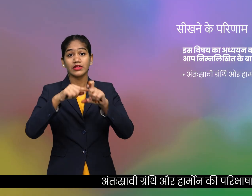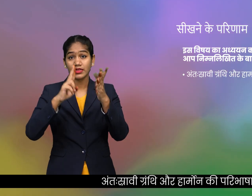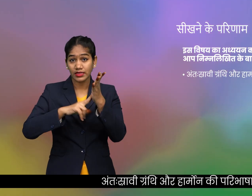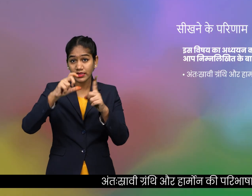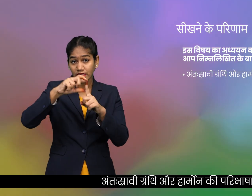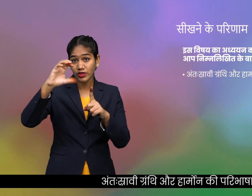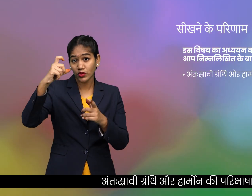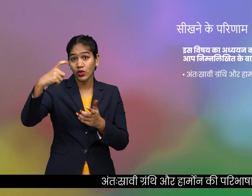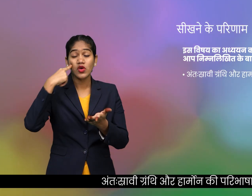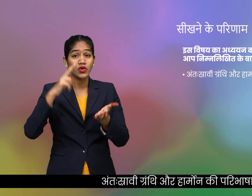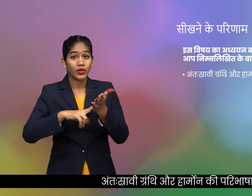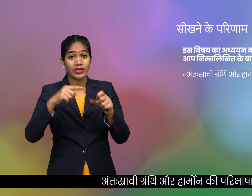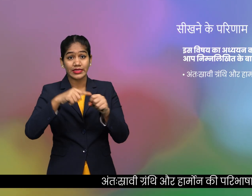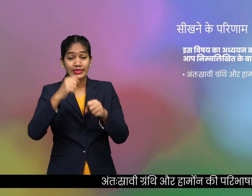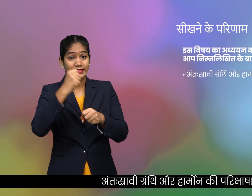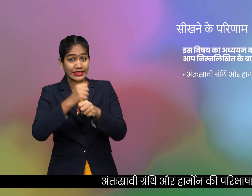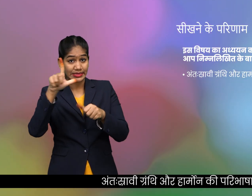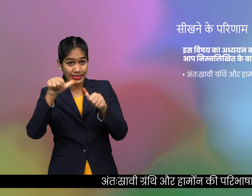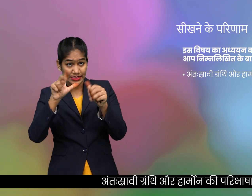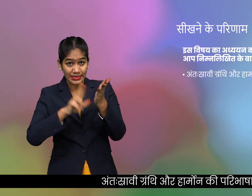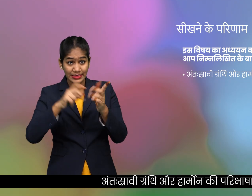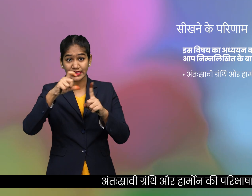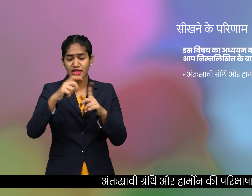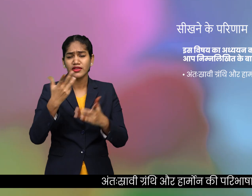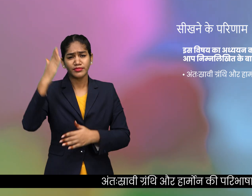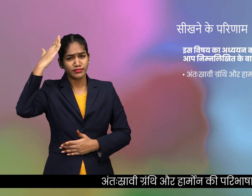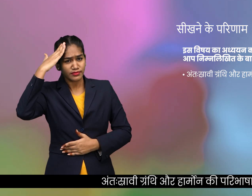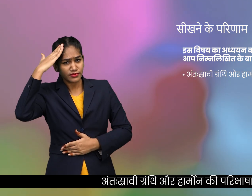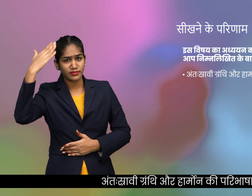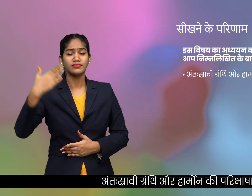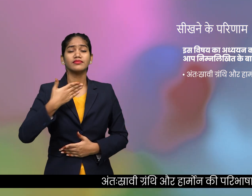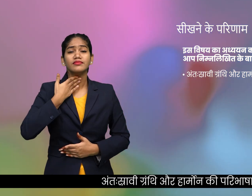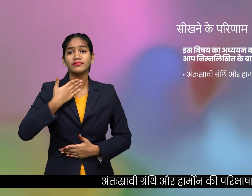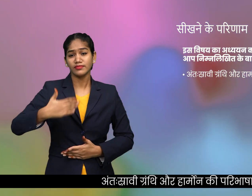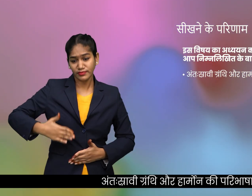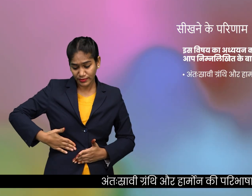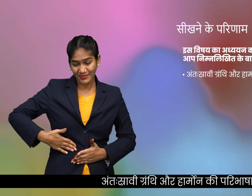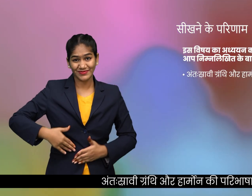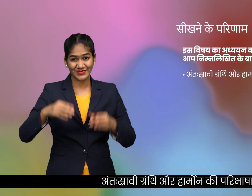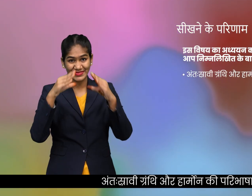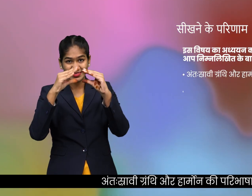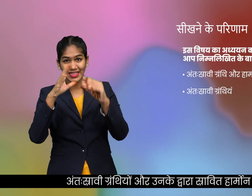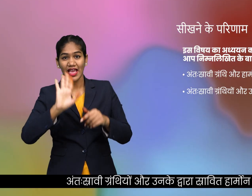अंतःस्त्रवी ग्रंथि और हार्मोन की परिभाषा।